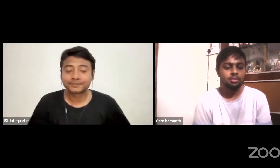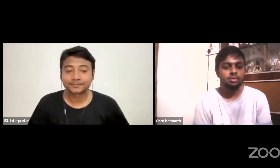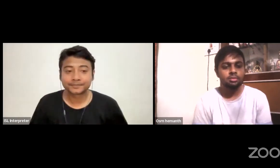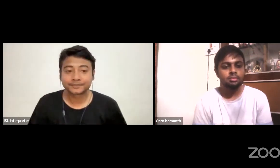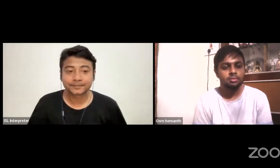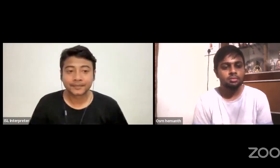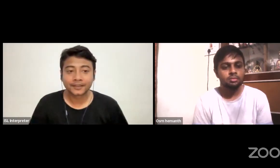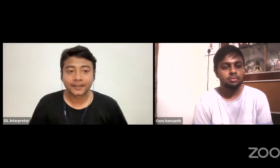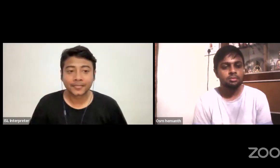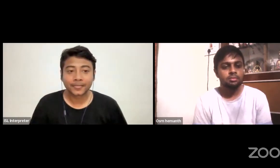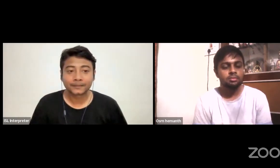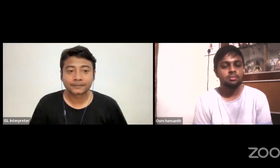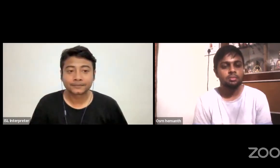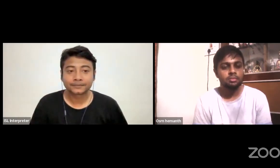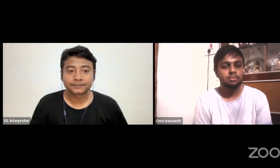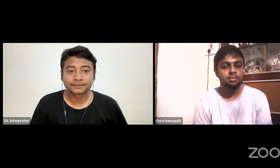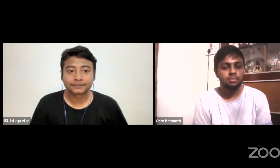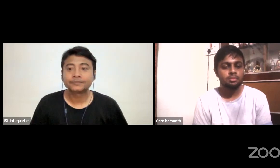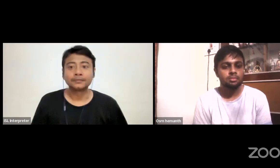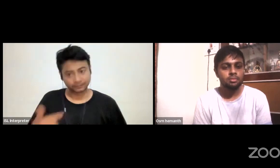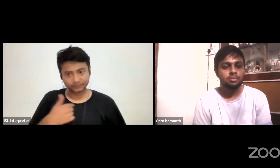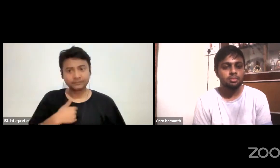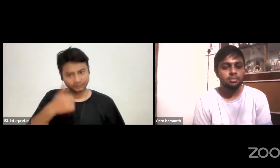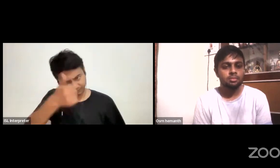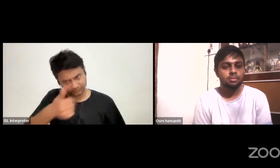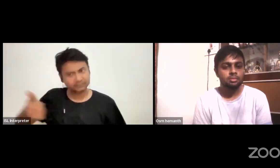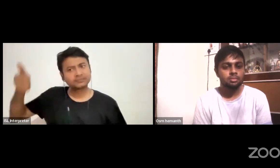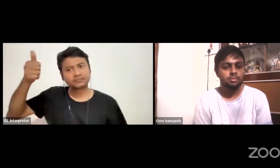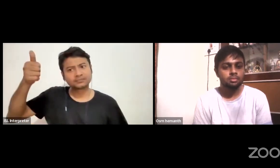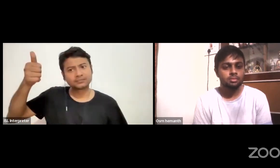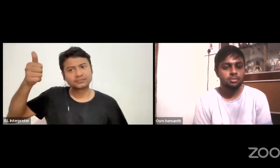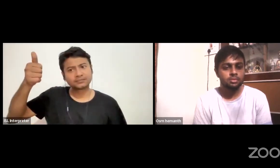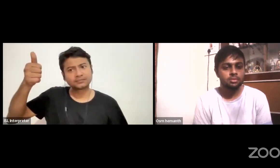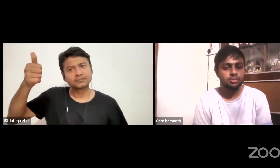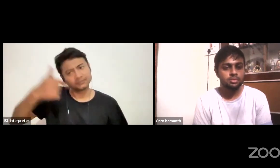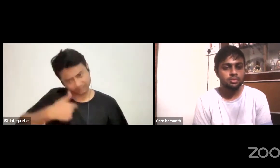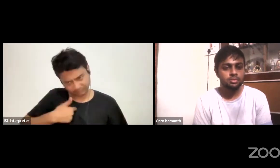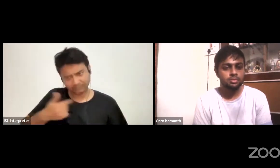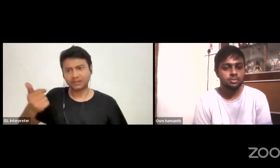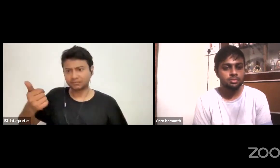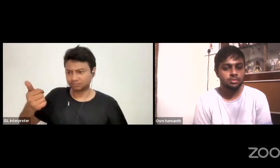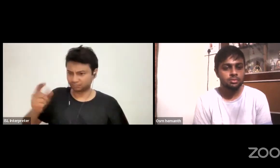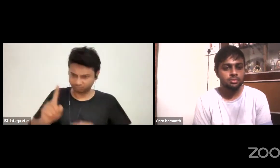कि मैं हूं सर्वलोक महेश्वर हूं, लेकिन सभी लोगों का मित्र भी हूं।